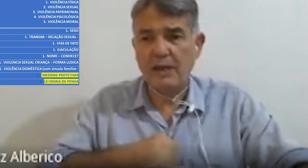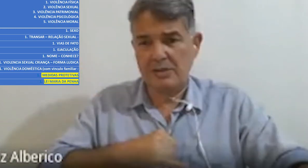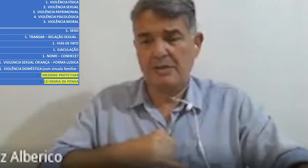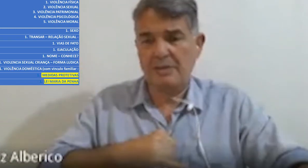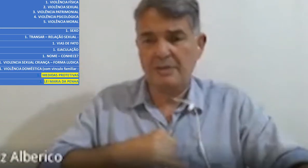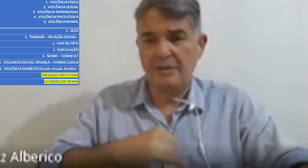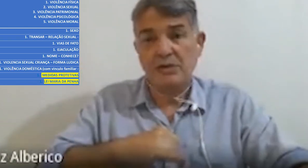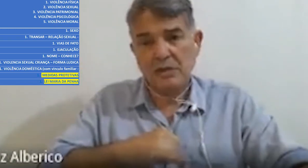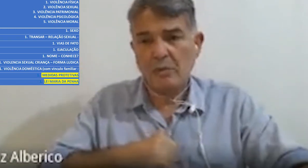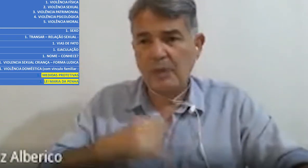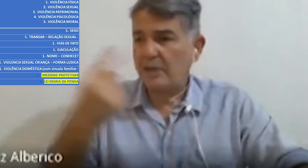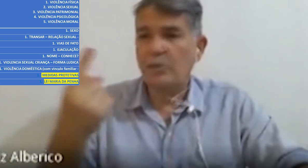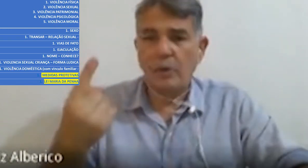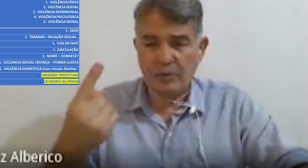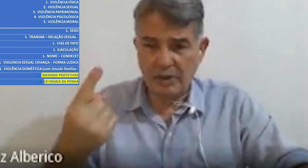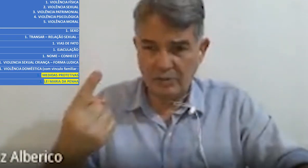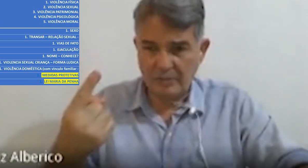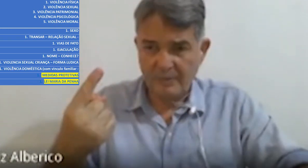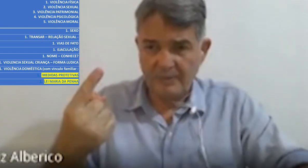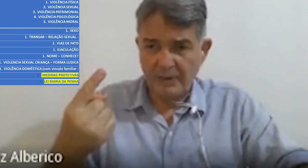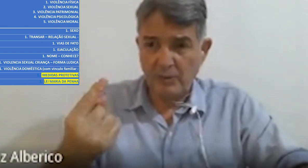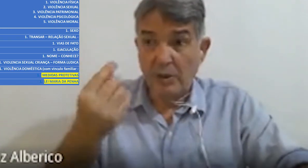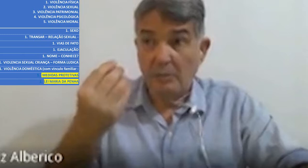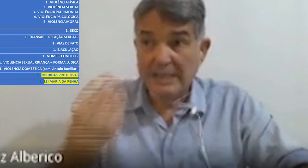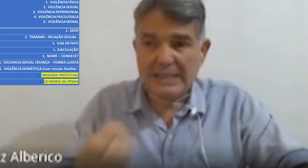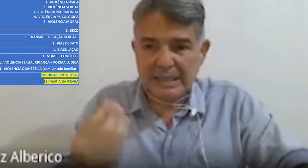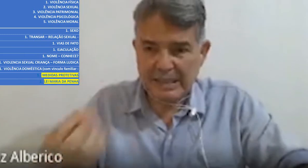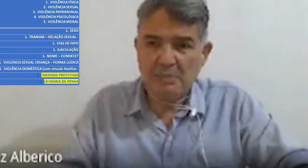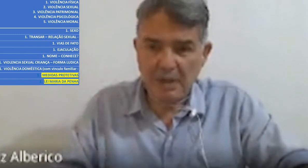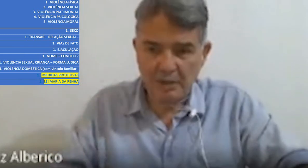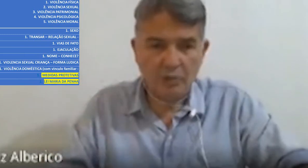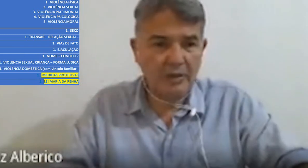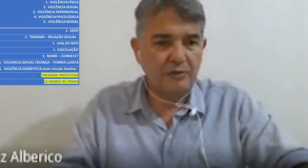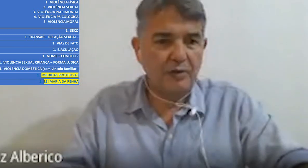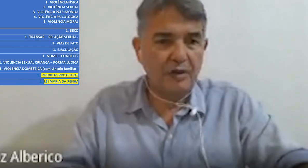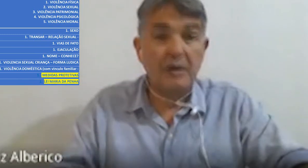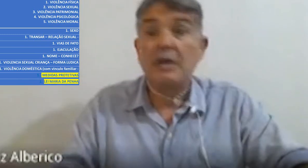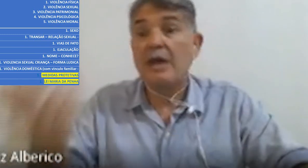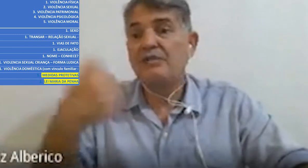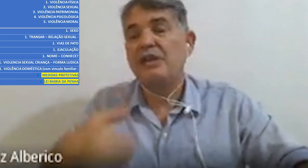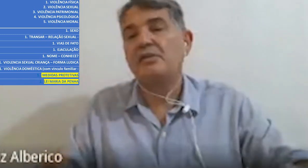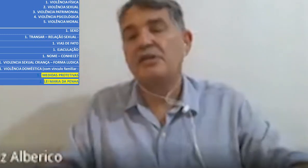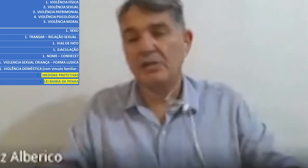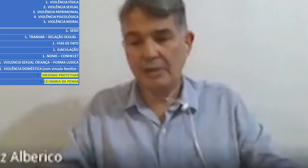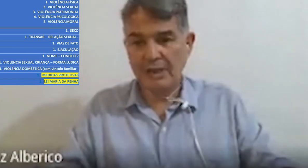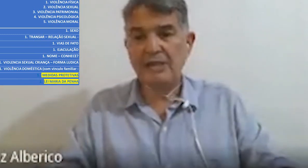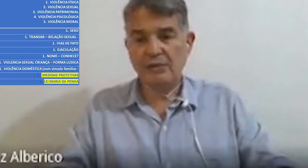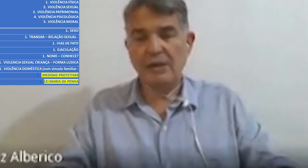pênis. Se não o pênis, o próprio dedo. Precisa saber como é que foi. E aí vem, então, a